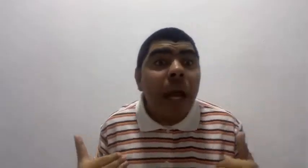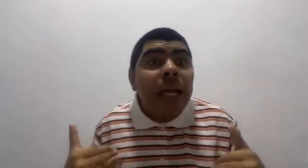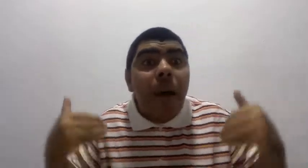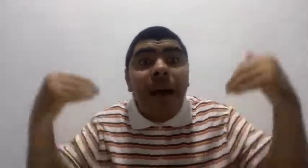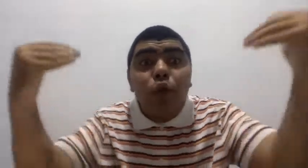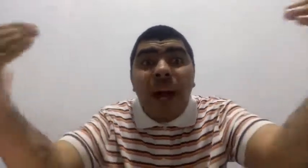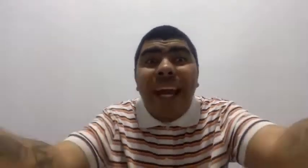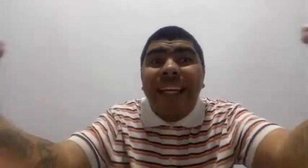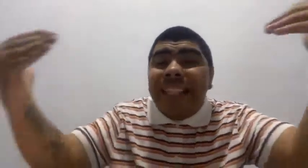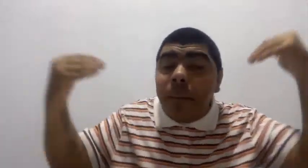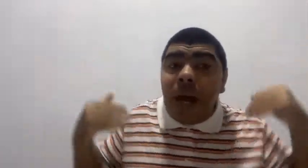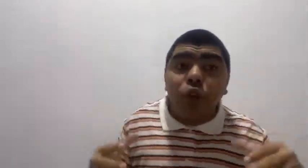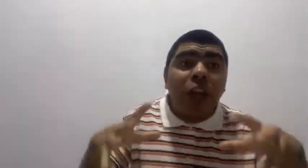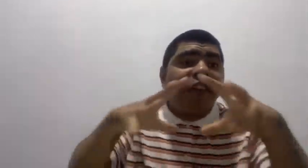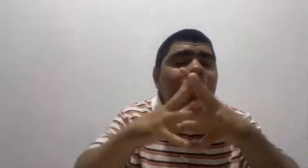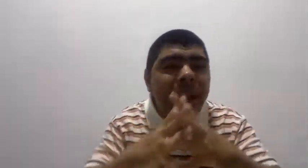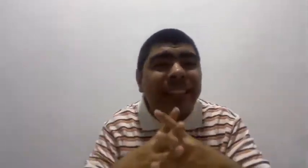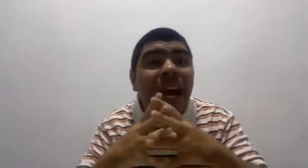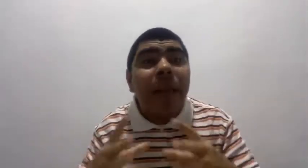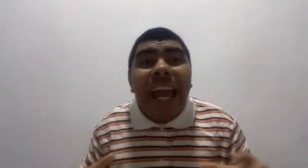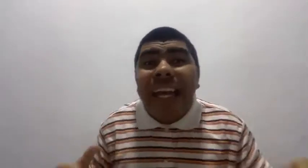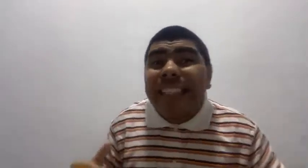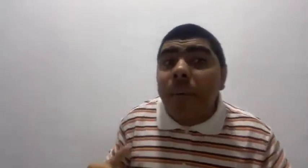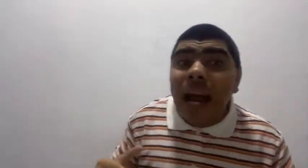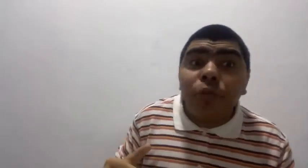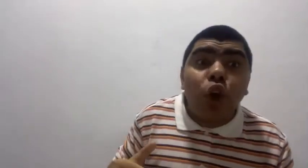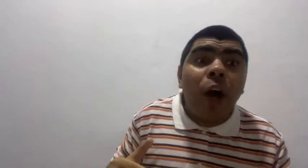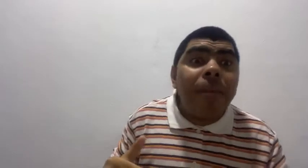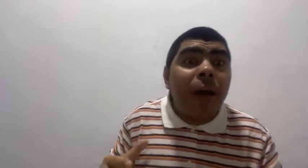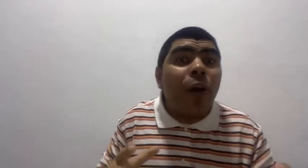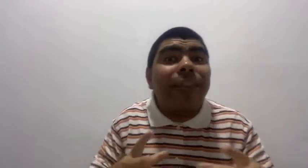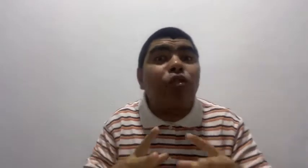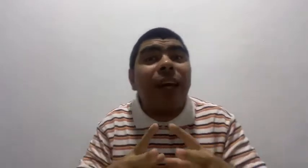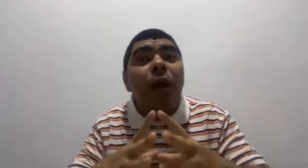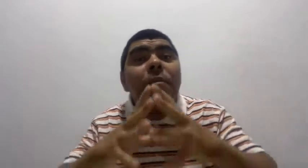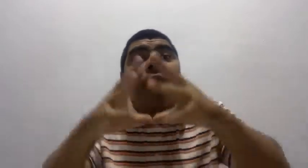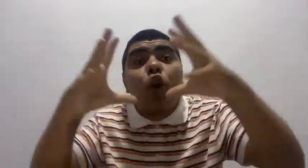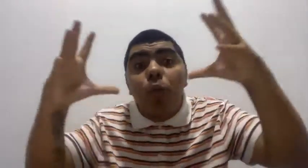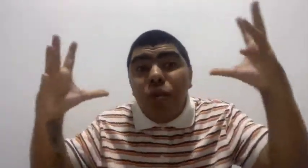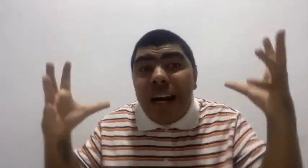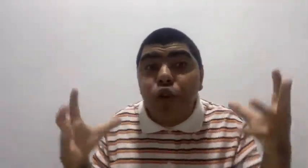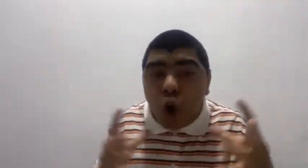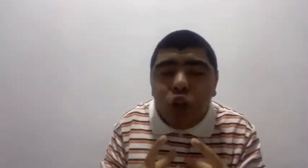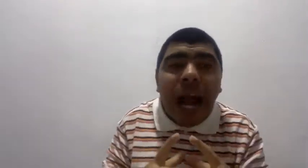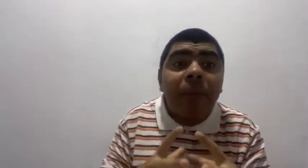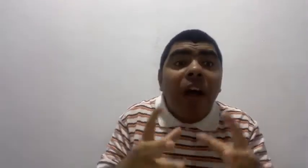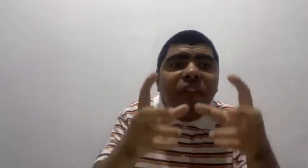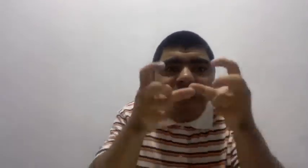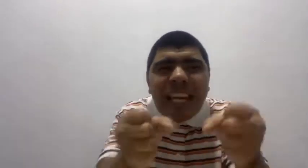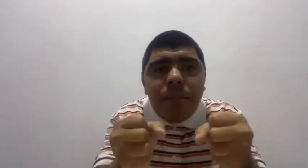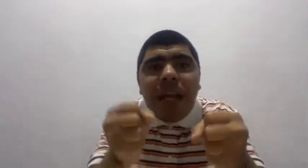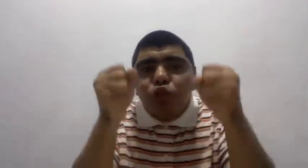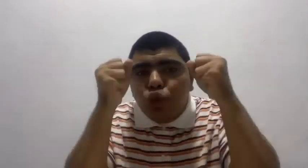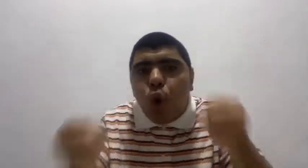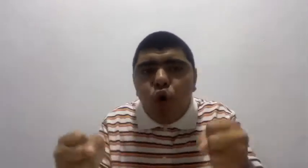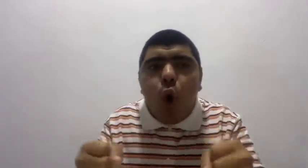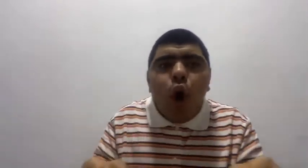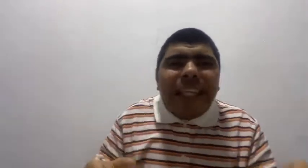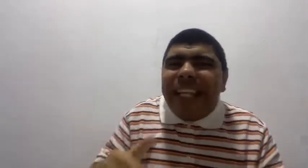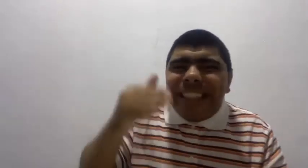La madurez está hablando de firmeza, está hablando, hermano, que tú te vuelves como una roca firme, duro, que